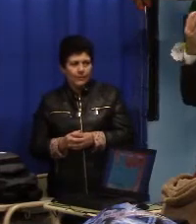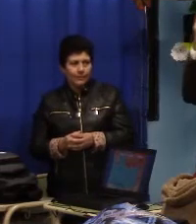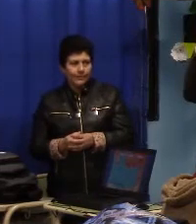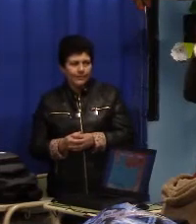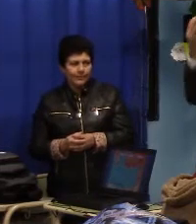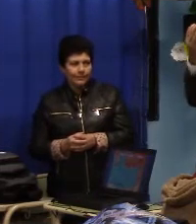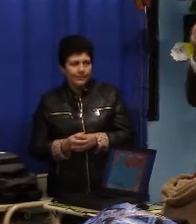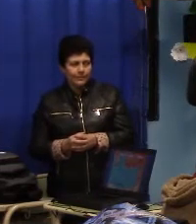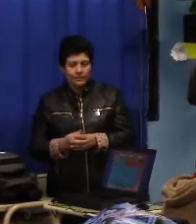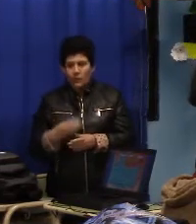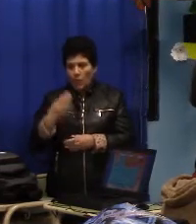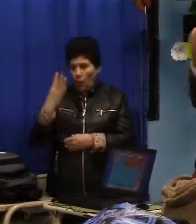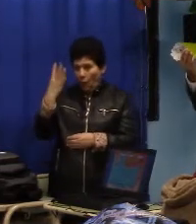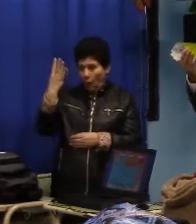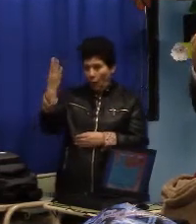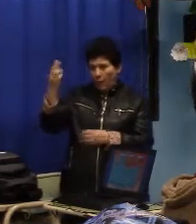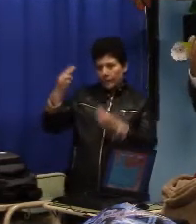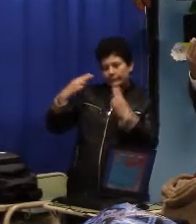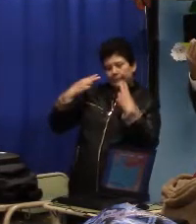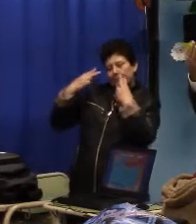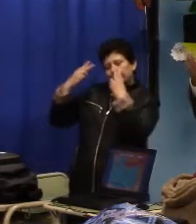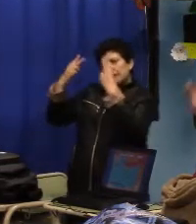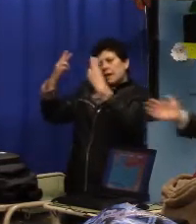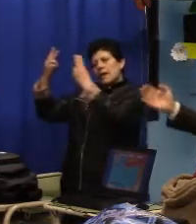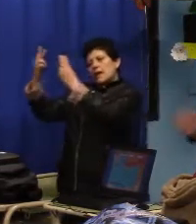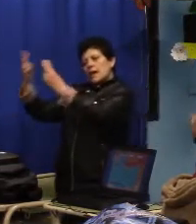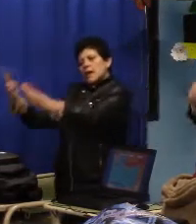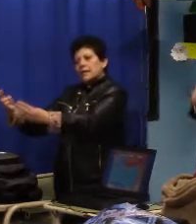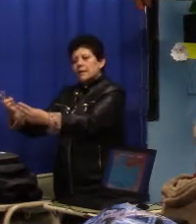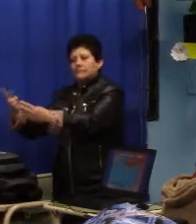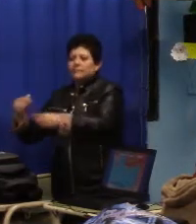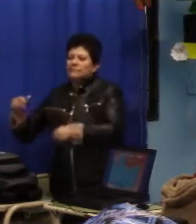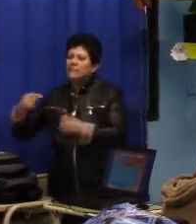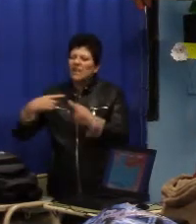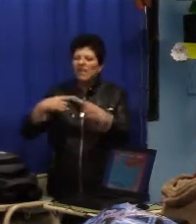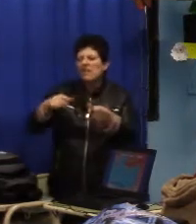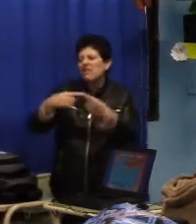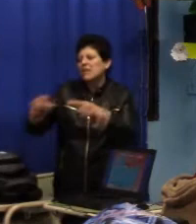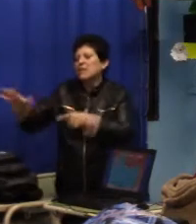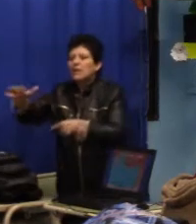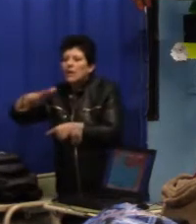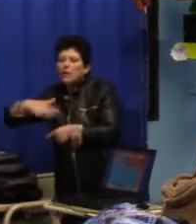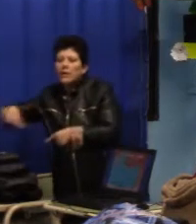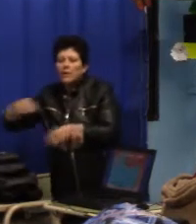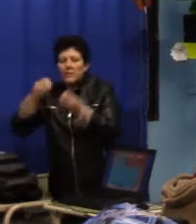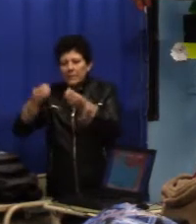cuatro viajes misioneros. ¿A dónde? Todo.